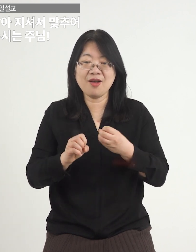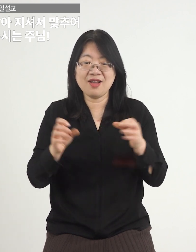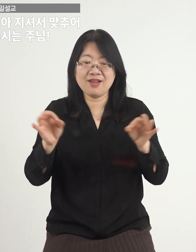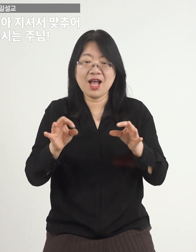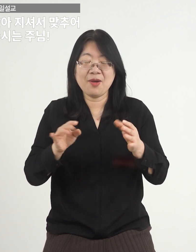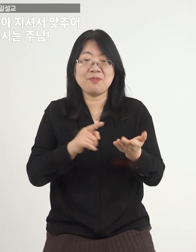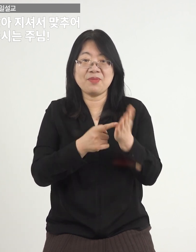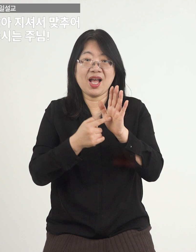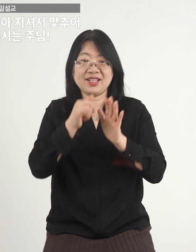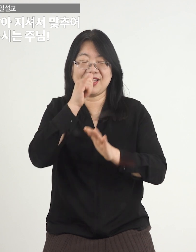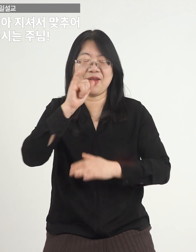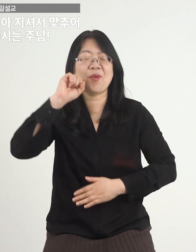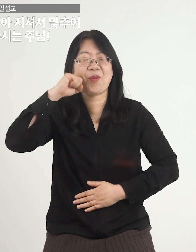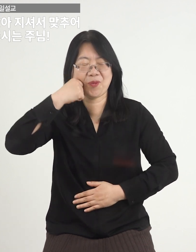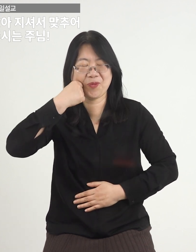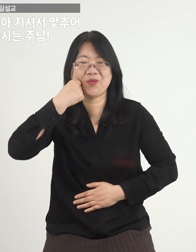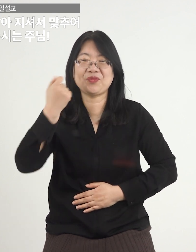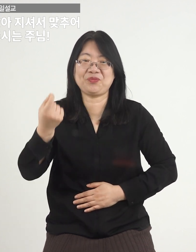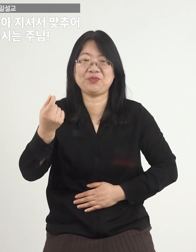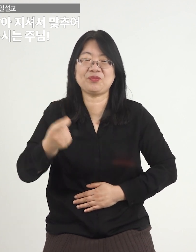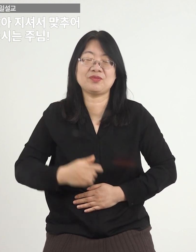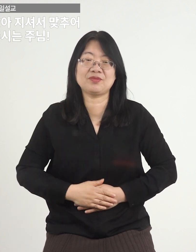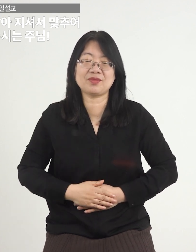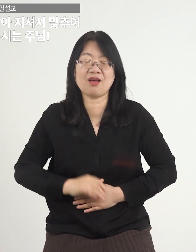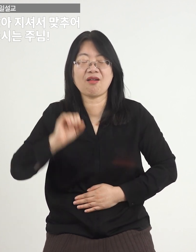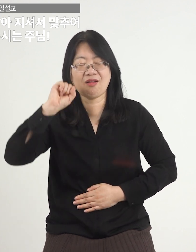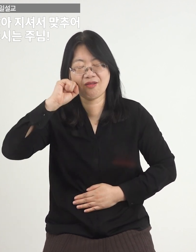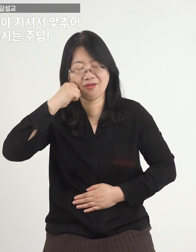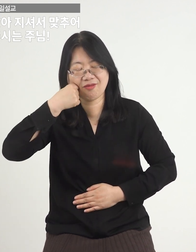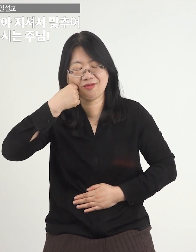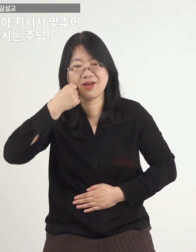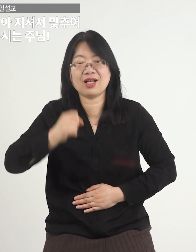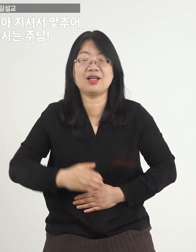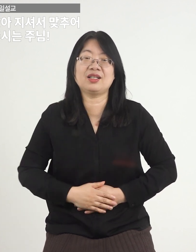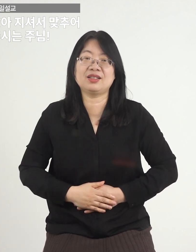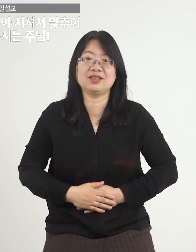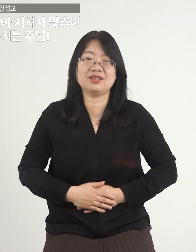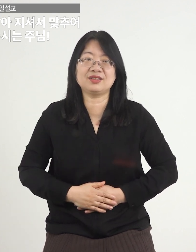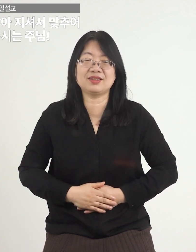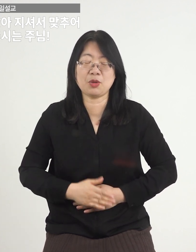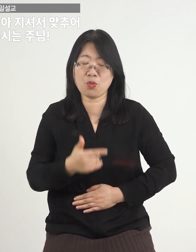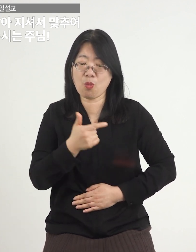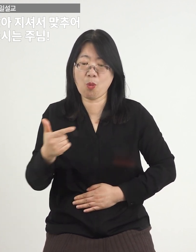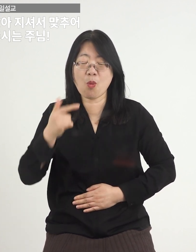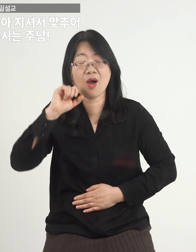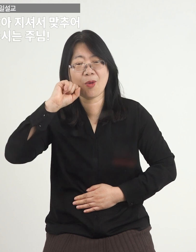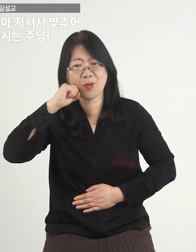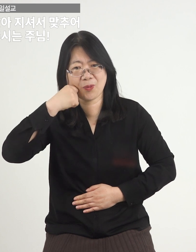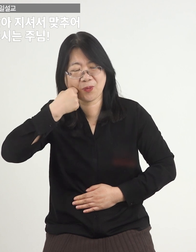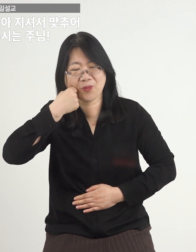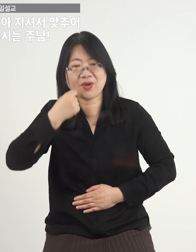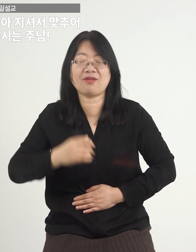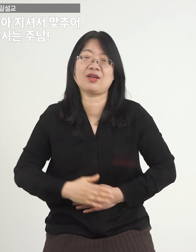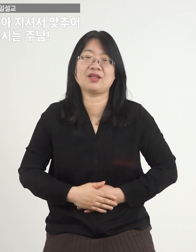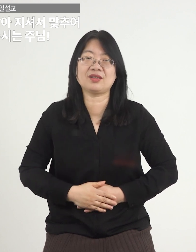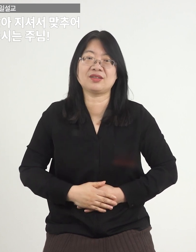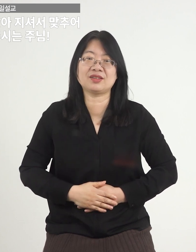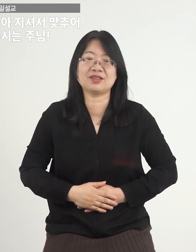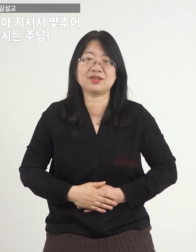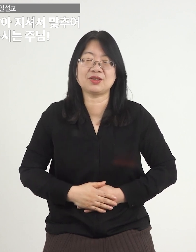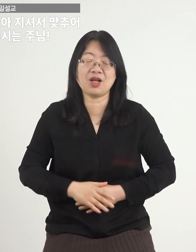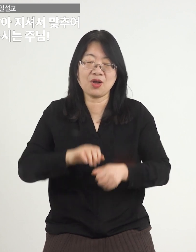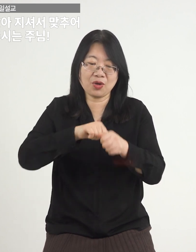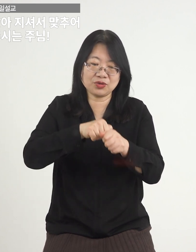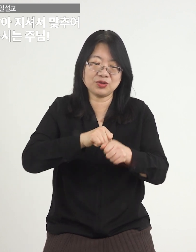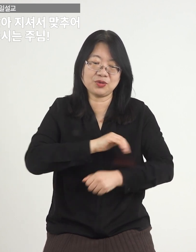나오네요. 예, 이게 어렵습니다. 어렵습니다. 굉장히 어렵습니다. 뭐